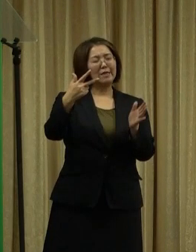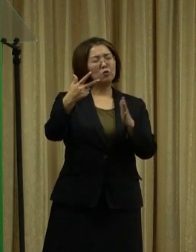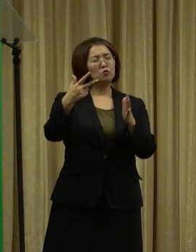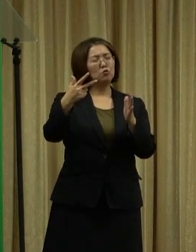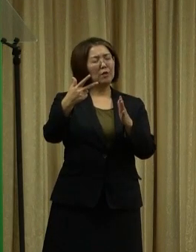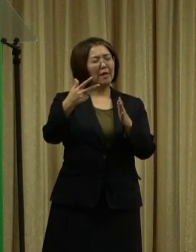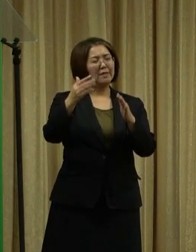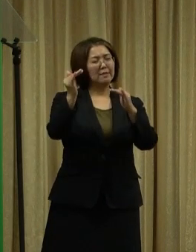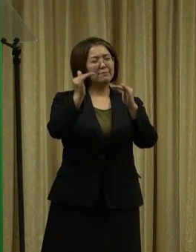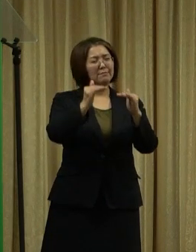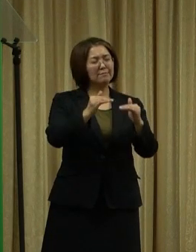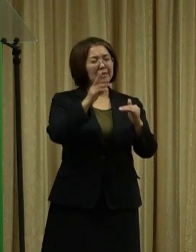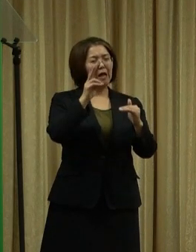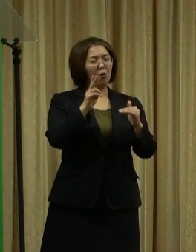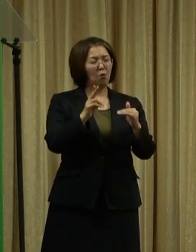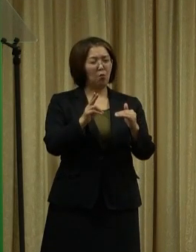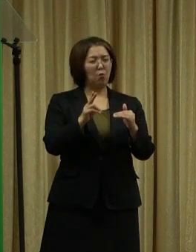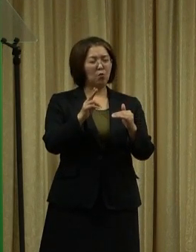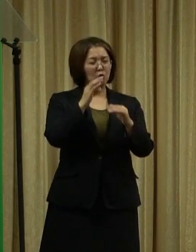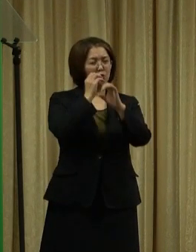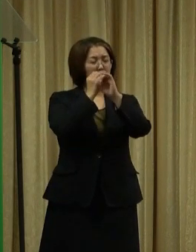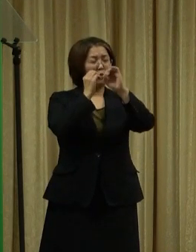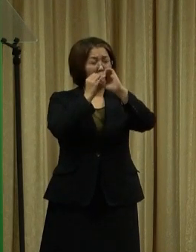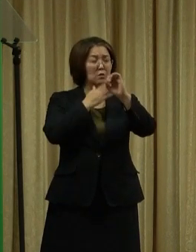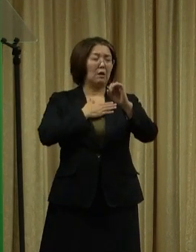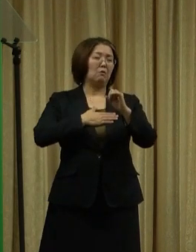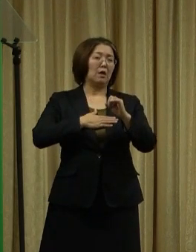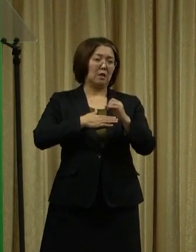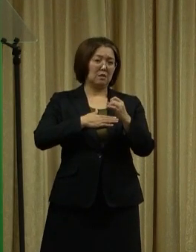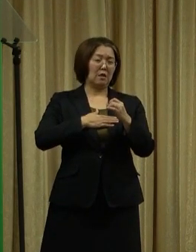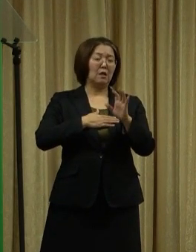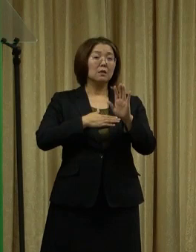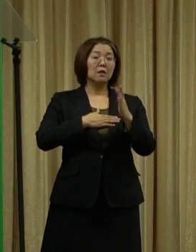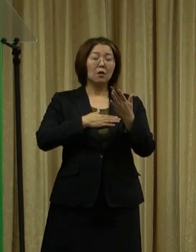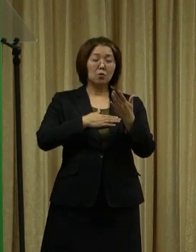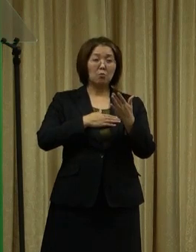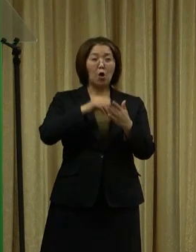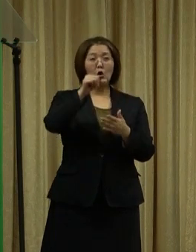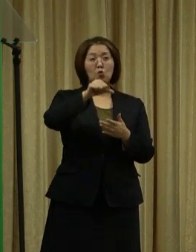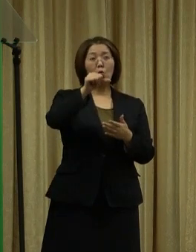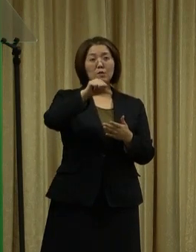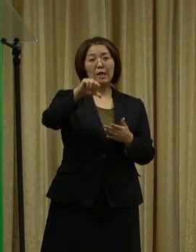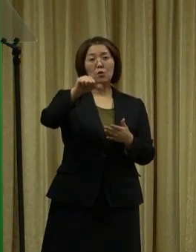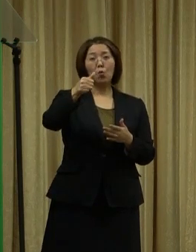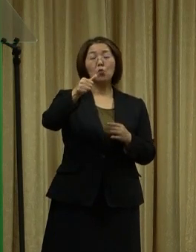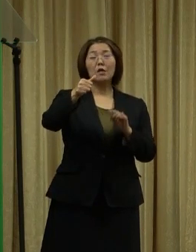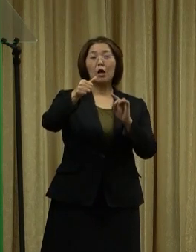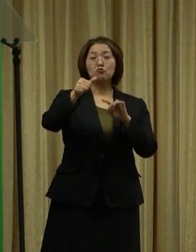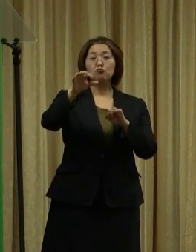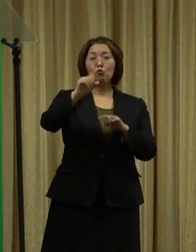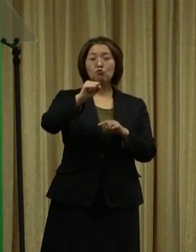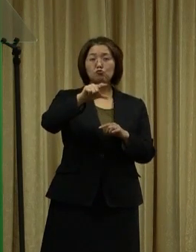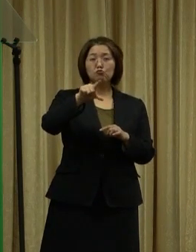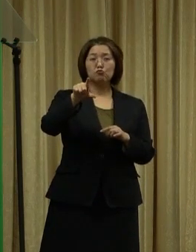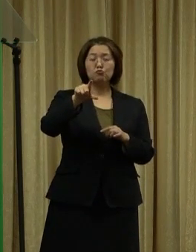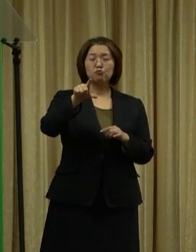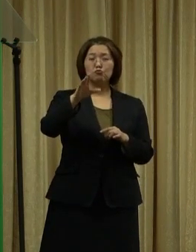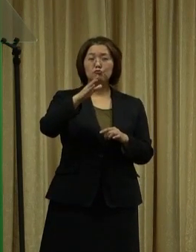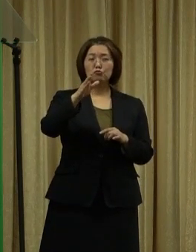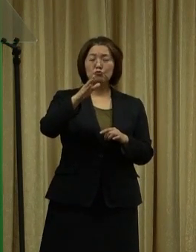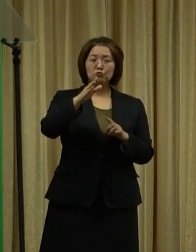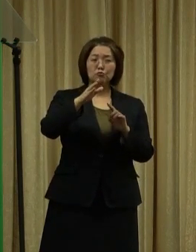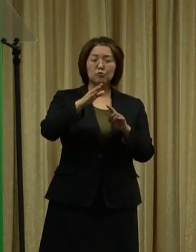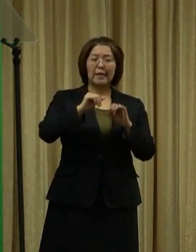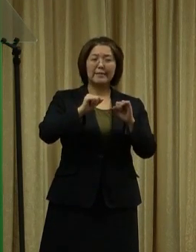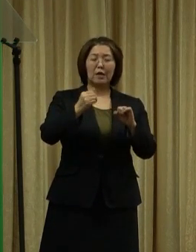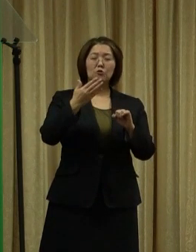ろうということもいう見通しは分かったんですけども、その5500億前後で今後やっていくのか、